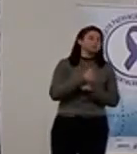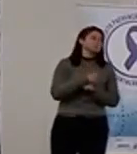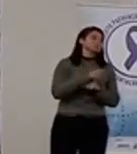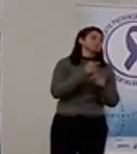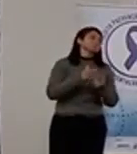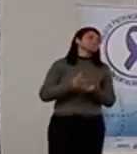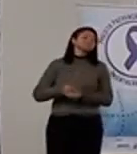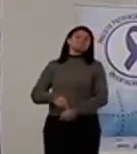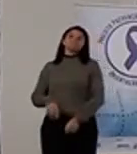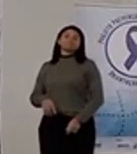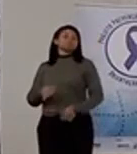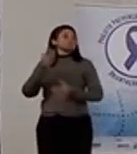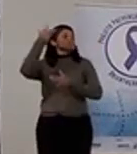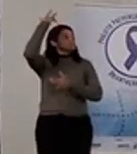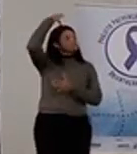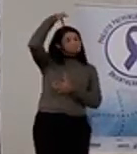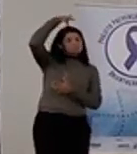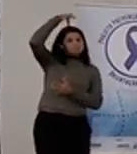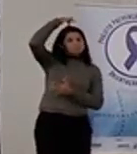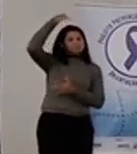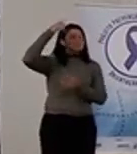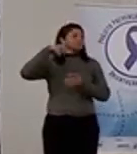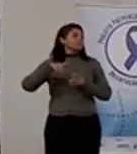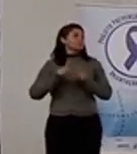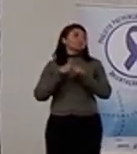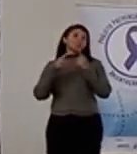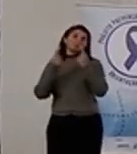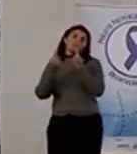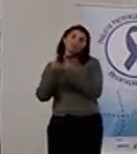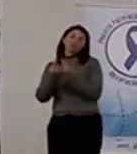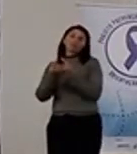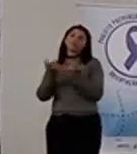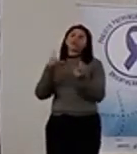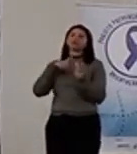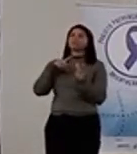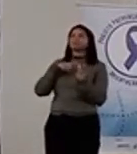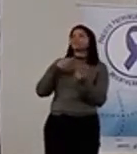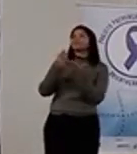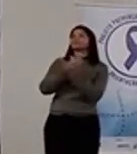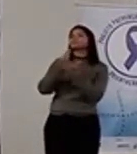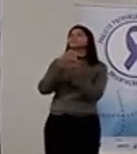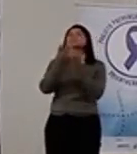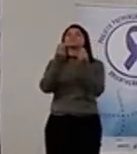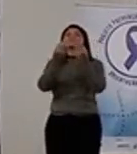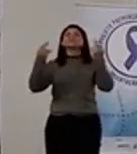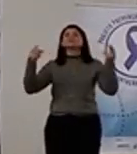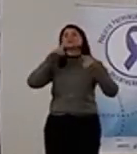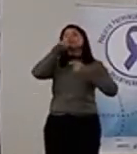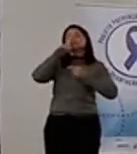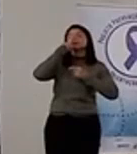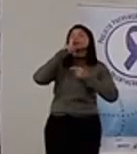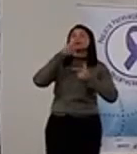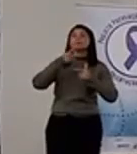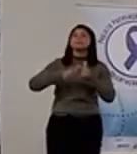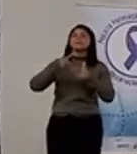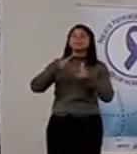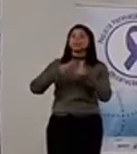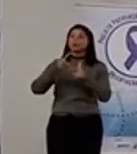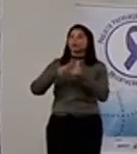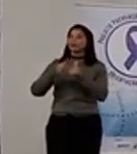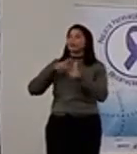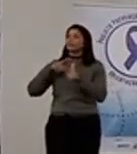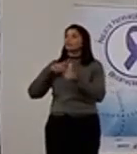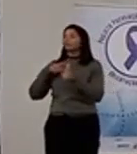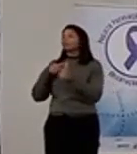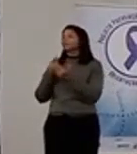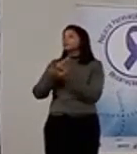sorriso forçado, é porque eu sei que gravidez gemelar, ela incorre em vários riscos, certo? Por quê? Porque você pode ter várias